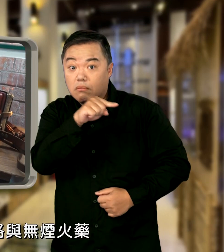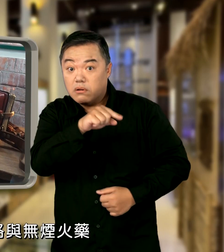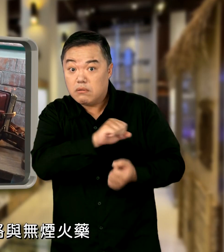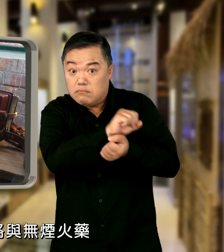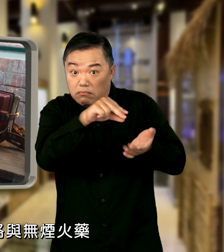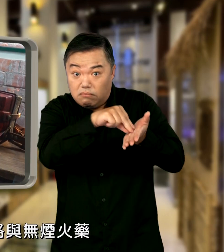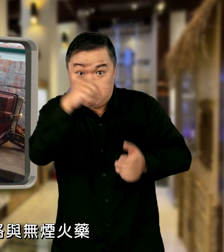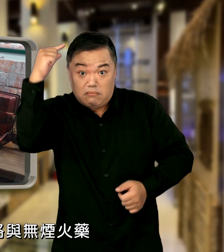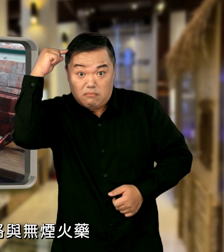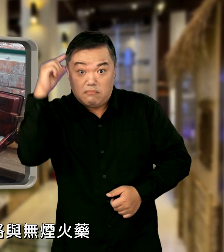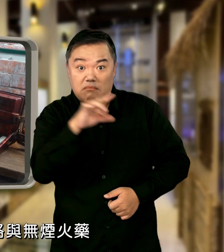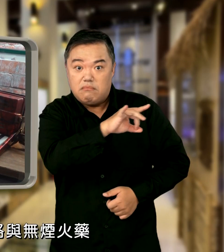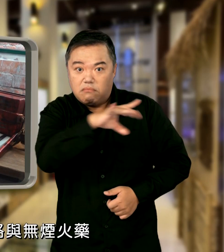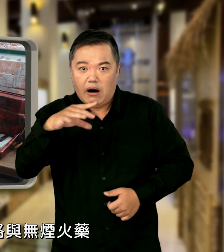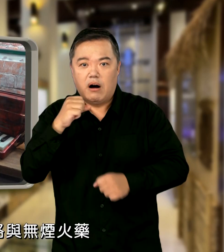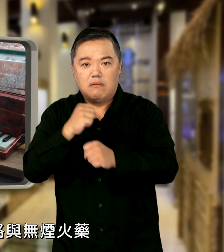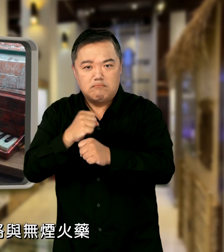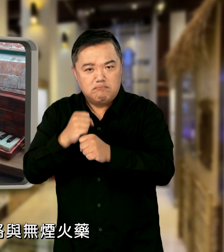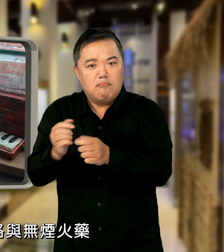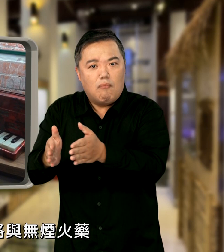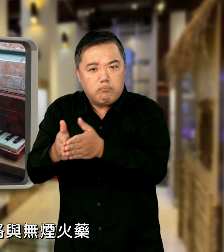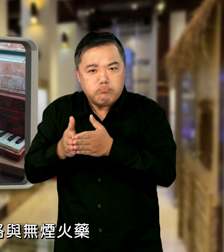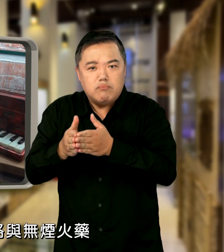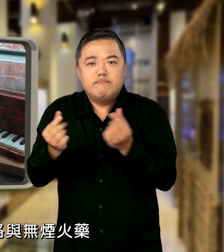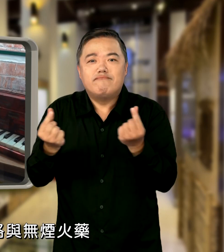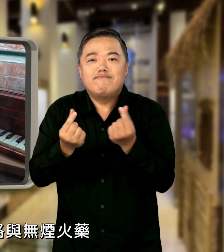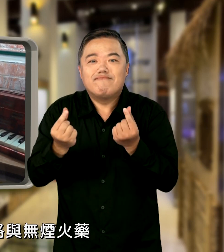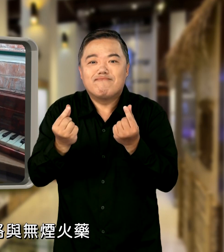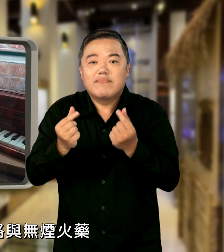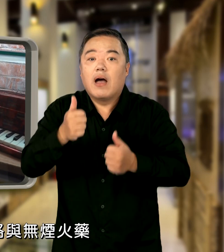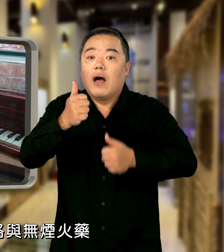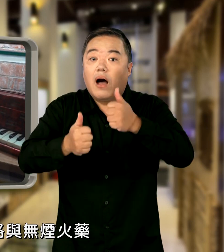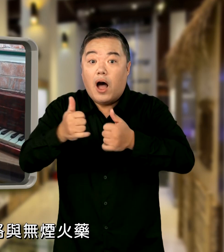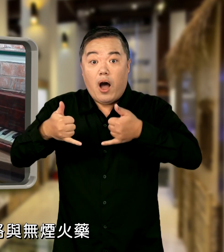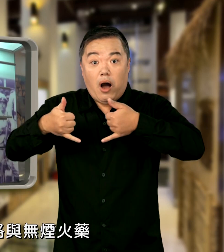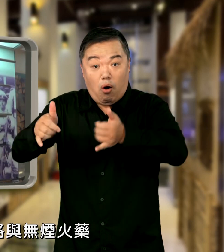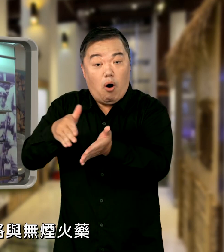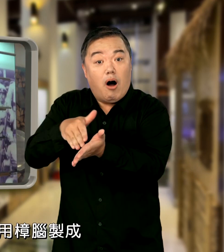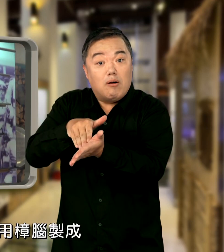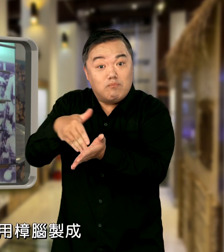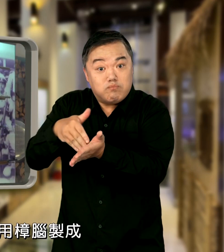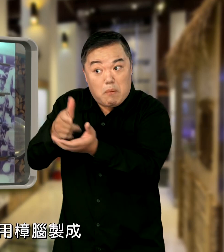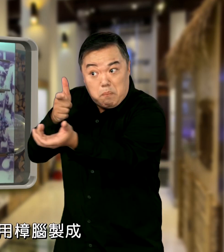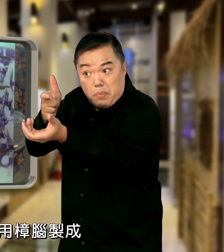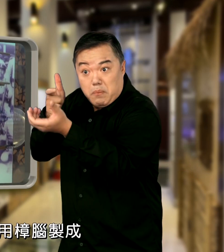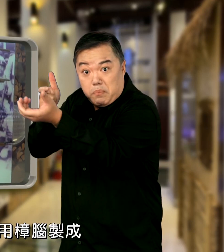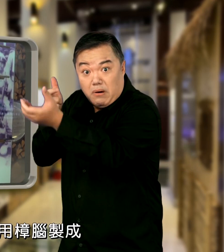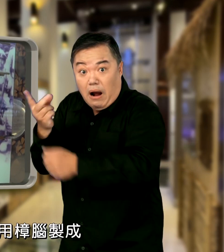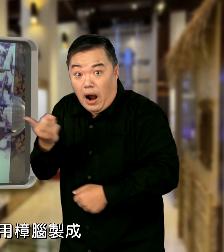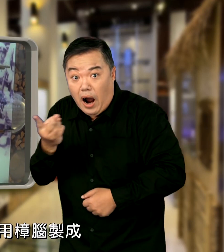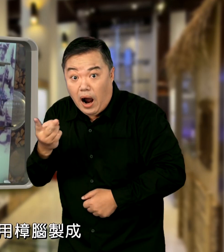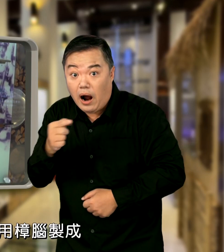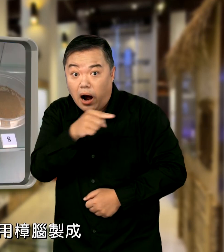像赛璐珞与无烟火药都必须用樟脑制